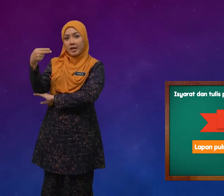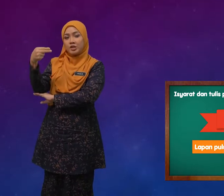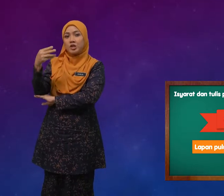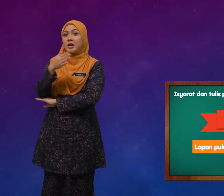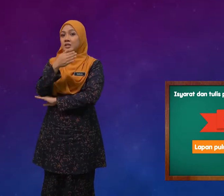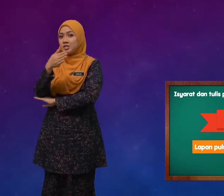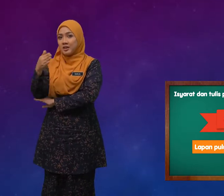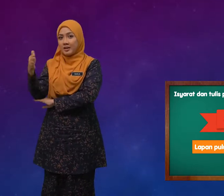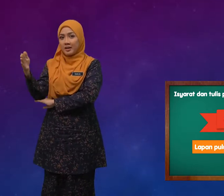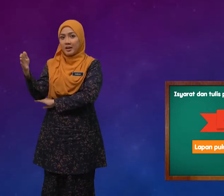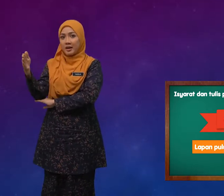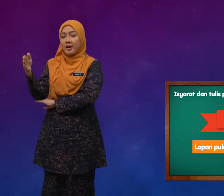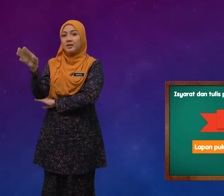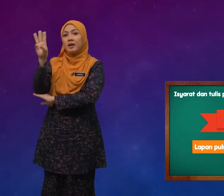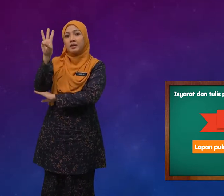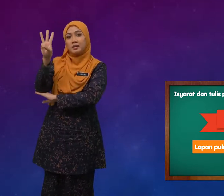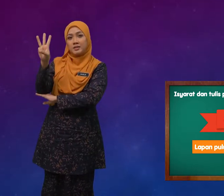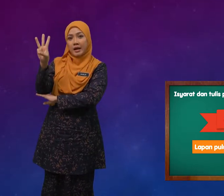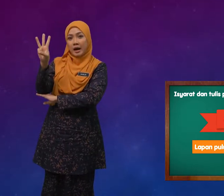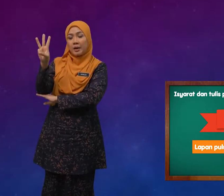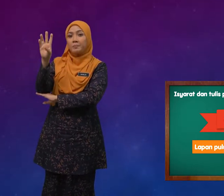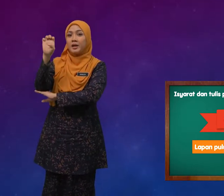PULUH, jarakkan